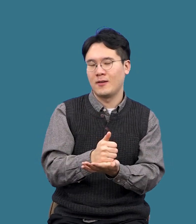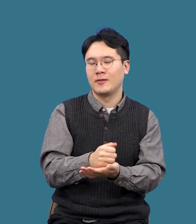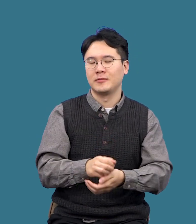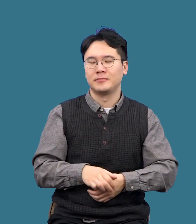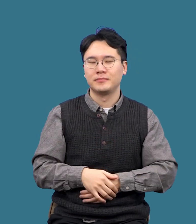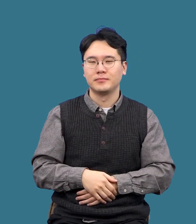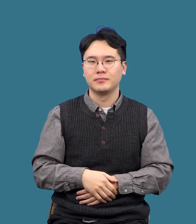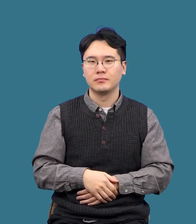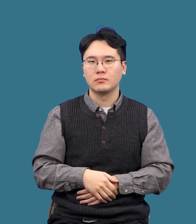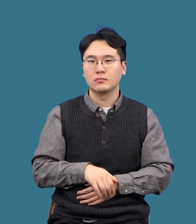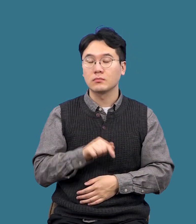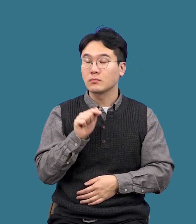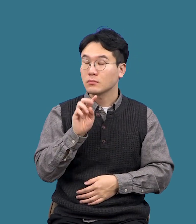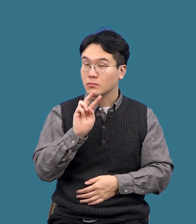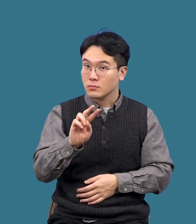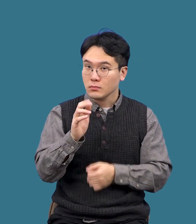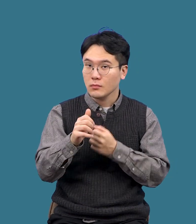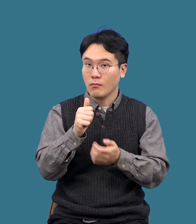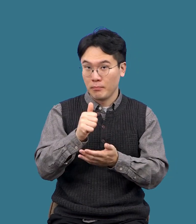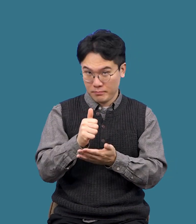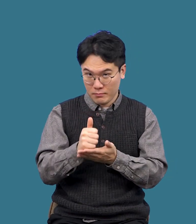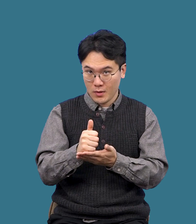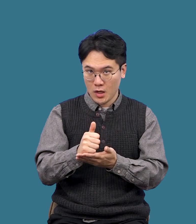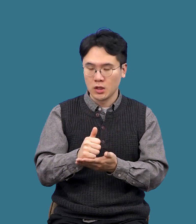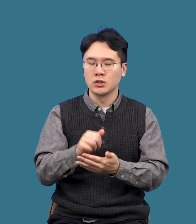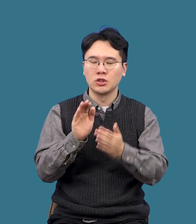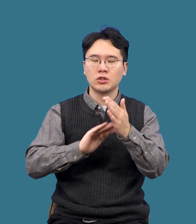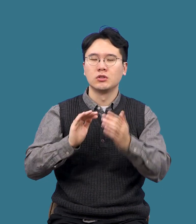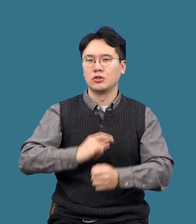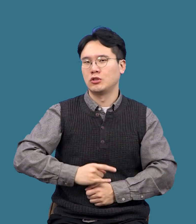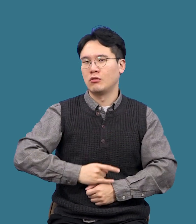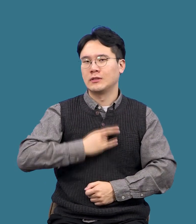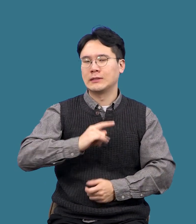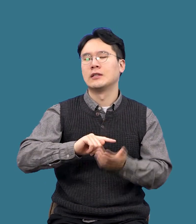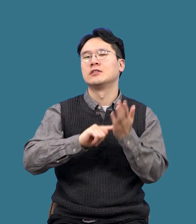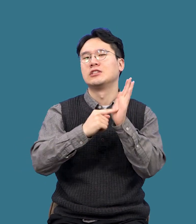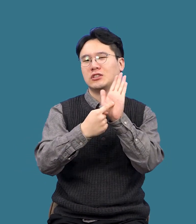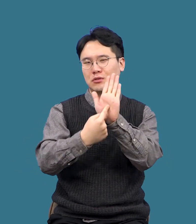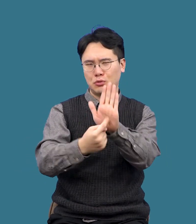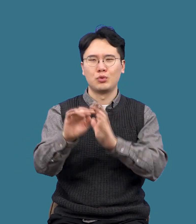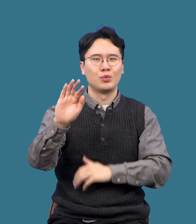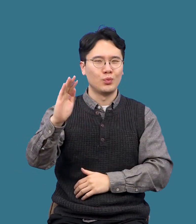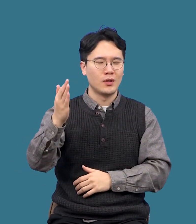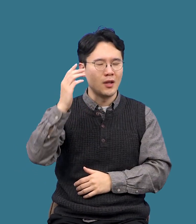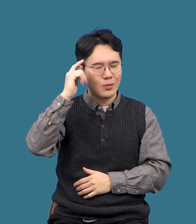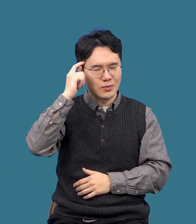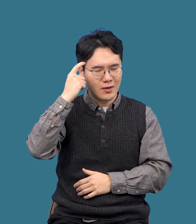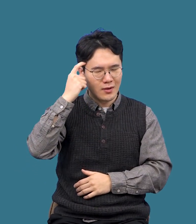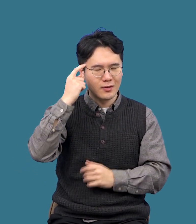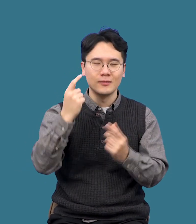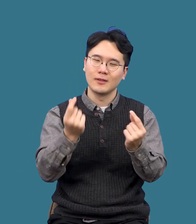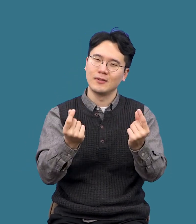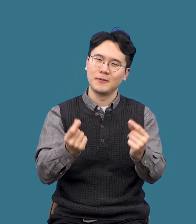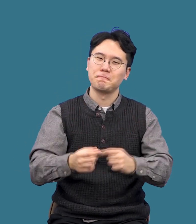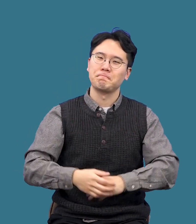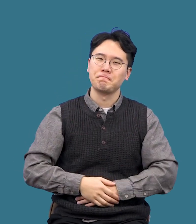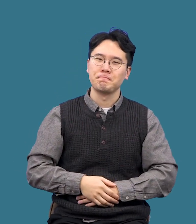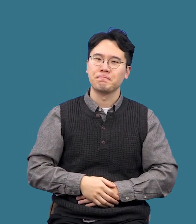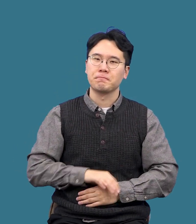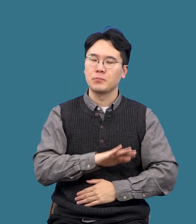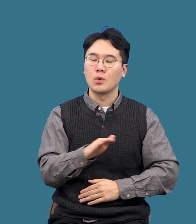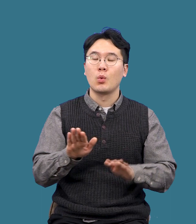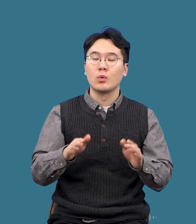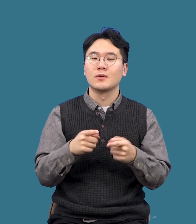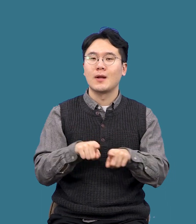정의가 시현된다고 단테는 아마 판단했을 것으로 보여집니다. 자, 오늘 우리가 함께 읽은